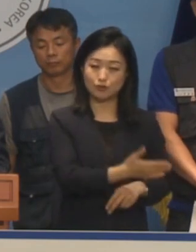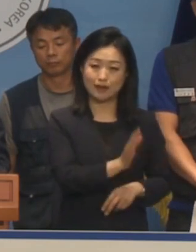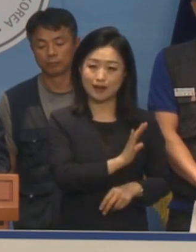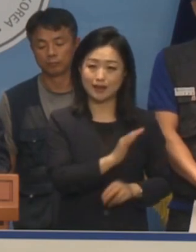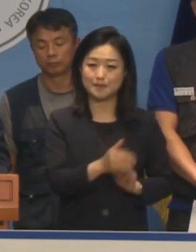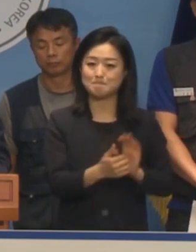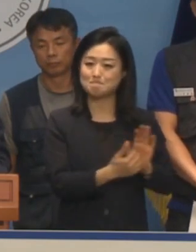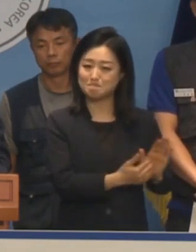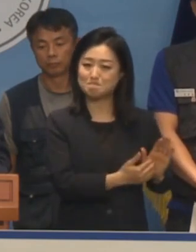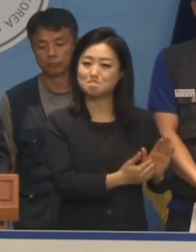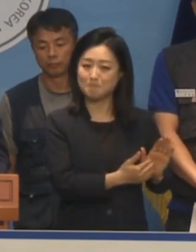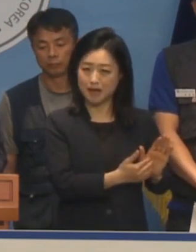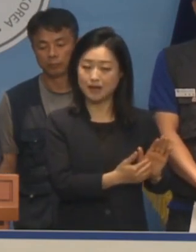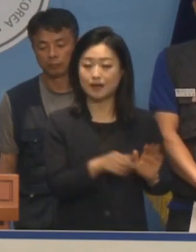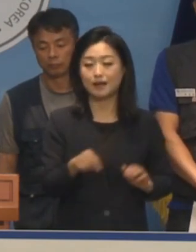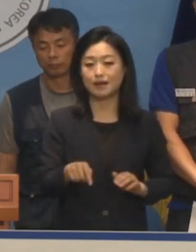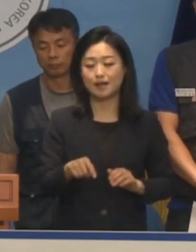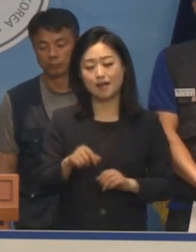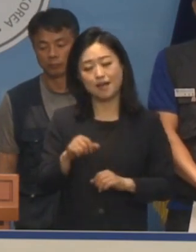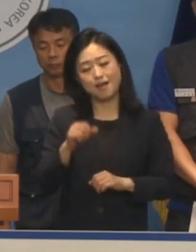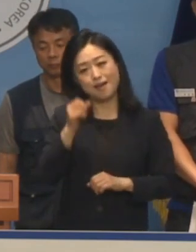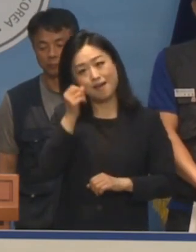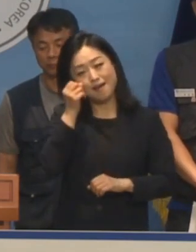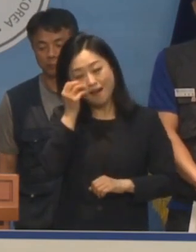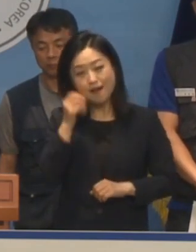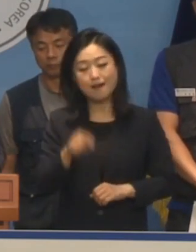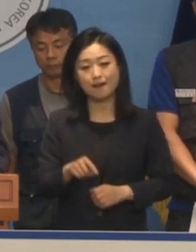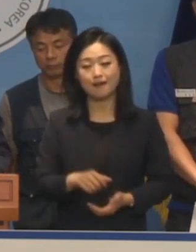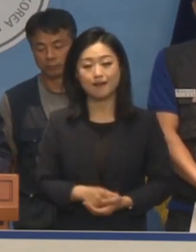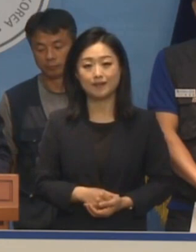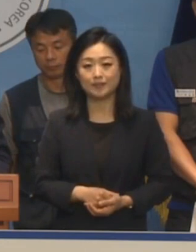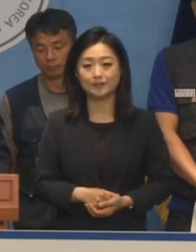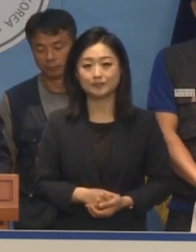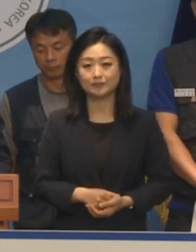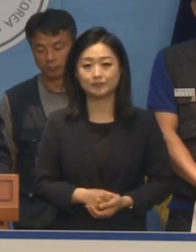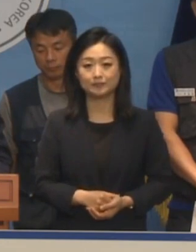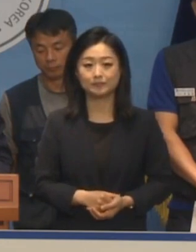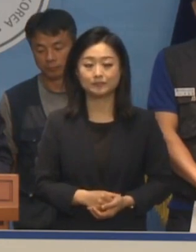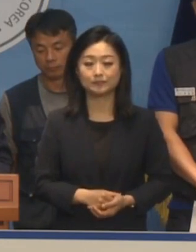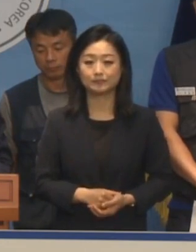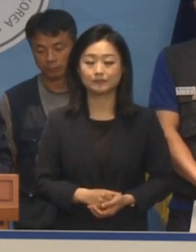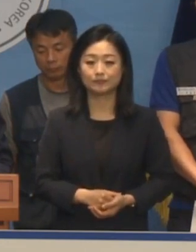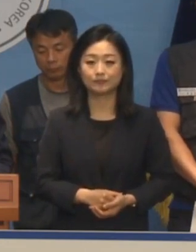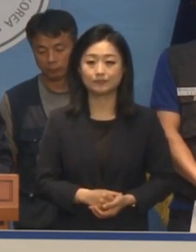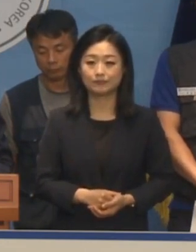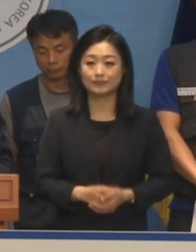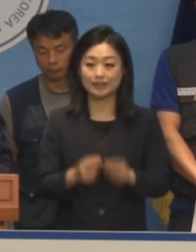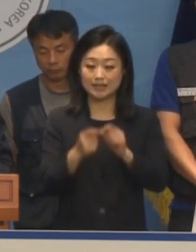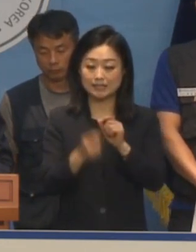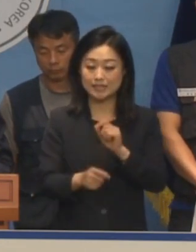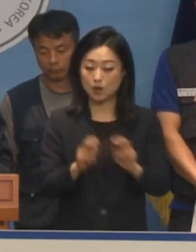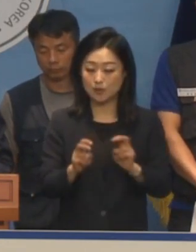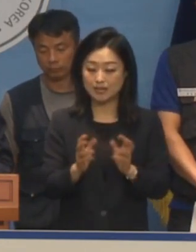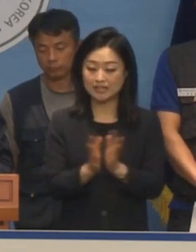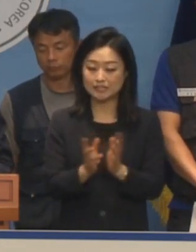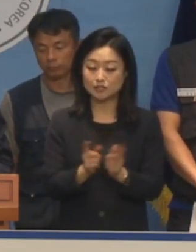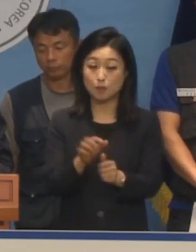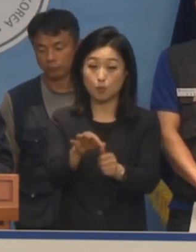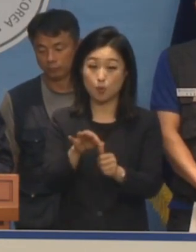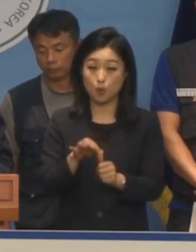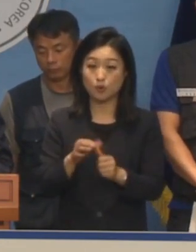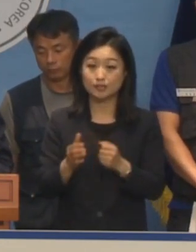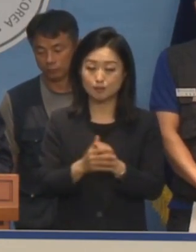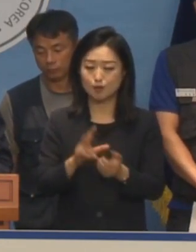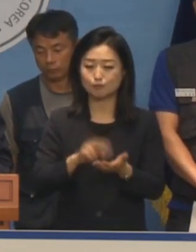세우는 정말 황당한 행태로 일관하고 있습니다 자회사가 직접 고용했을